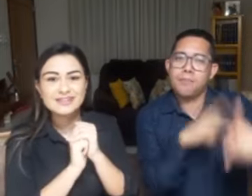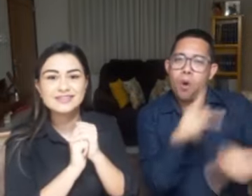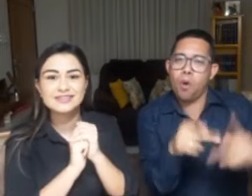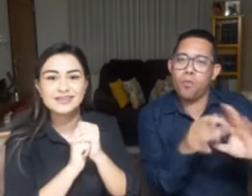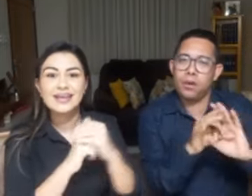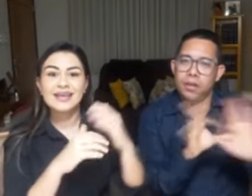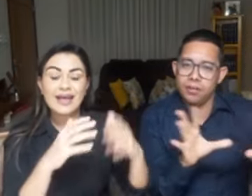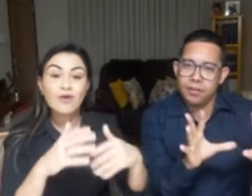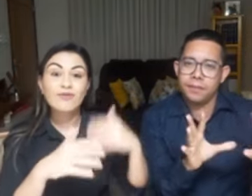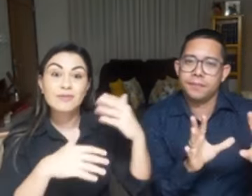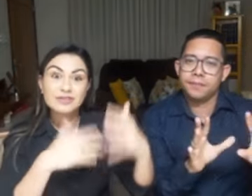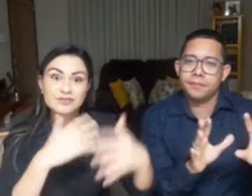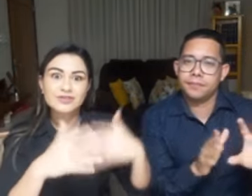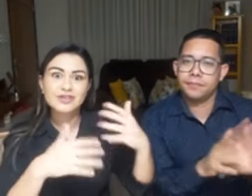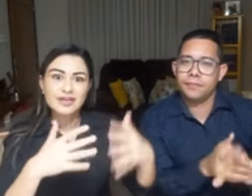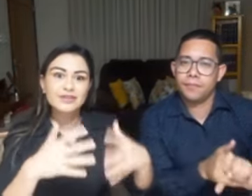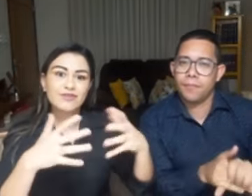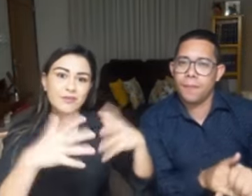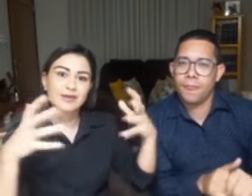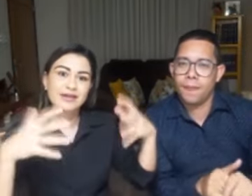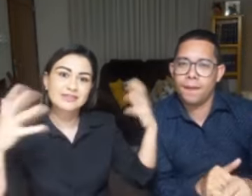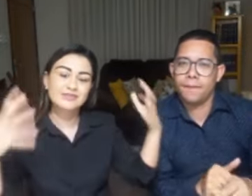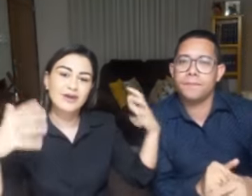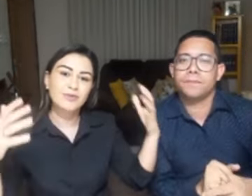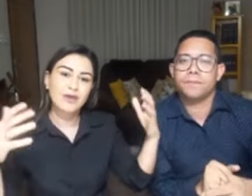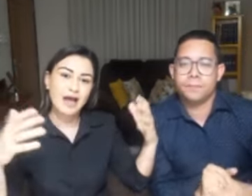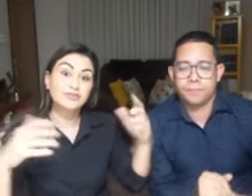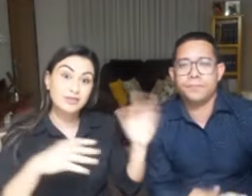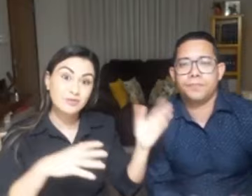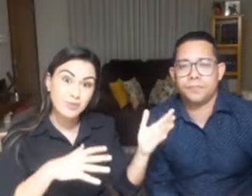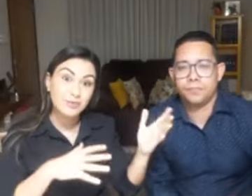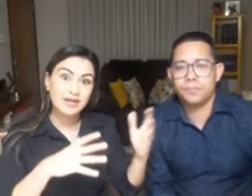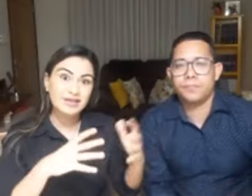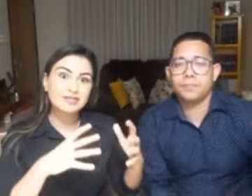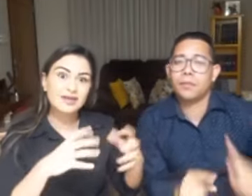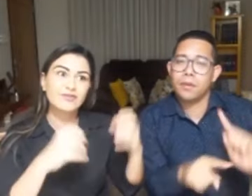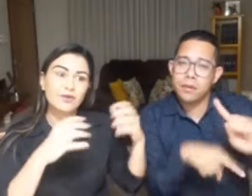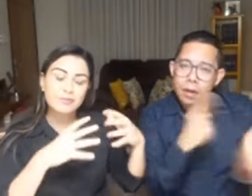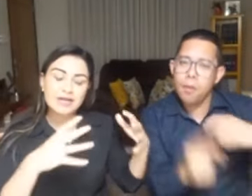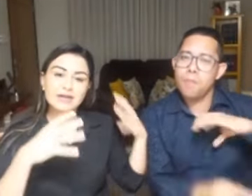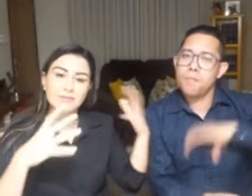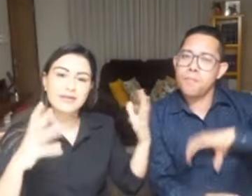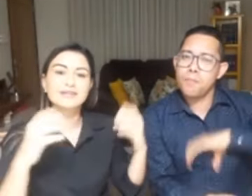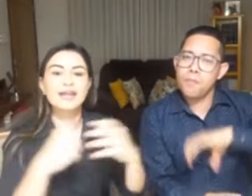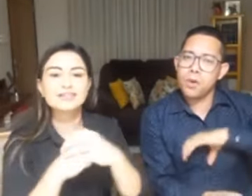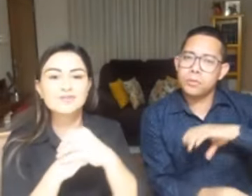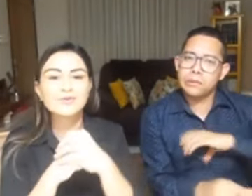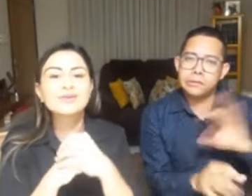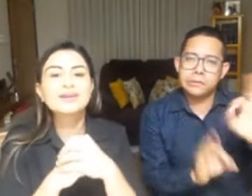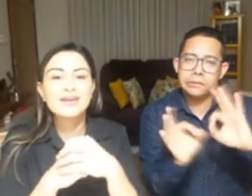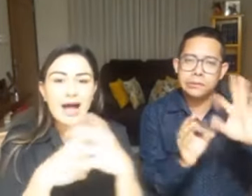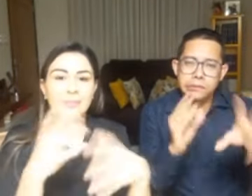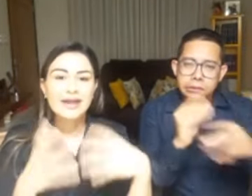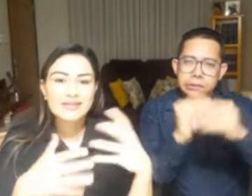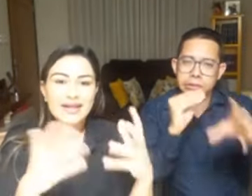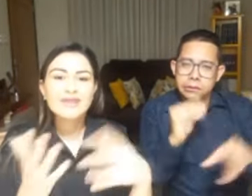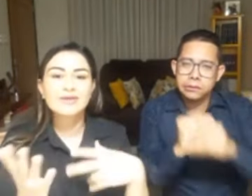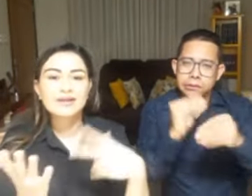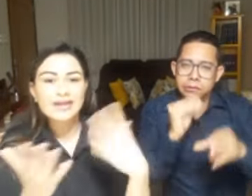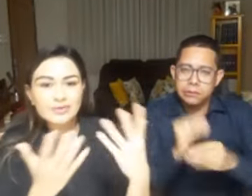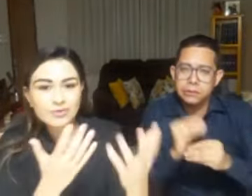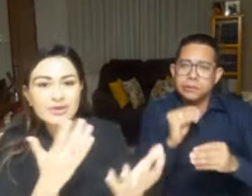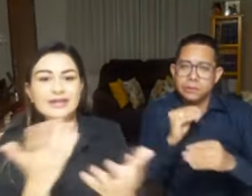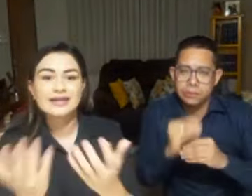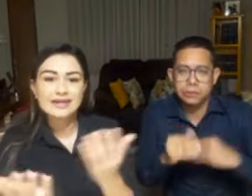escrever assim. E aí, conforme eles vão adquirindo, eu vou ampliando esse vocabulário de língua portuguesa, né? Vou ampliando, e eles vão aprendendo